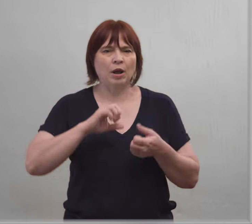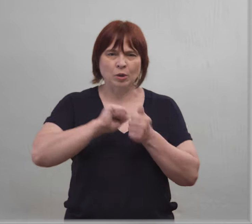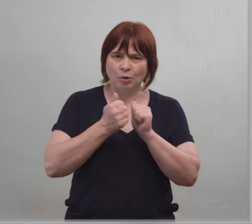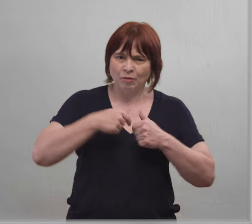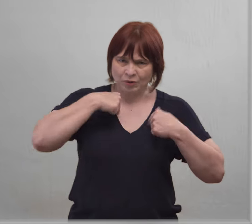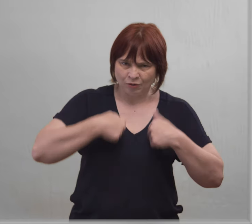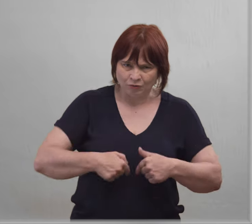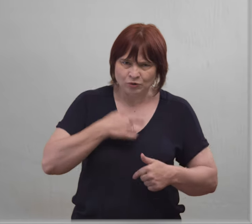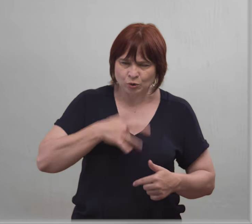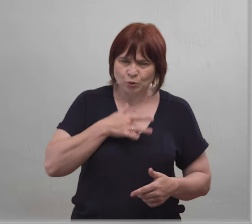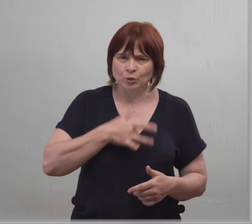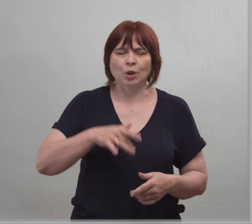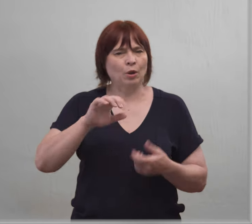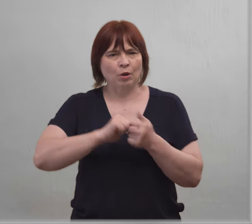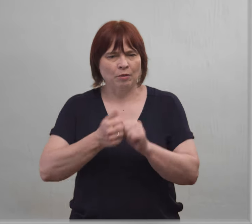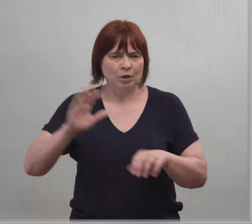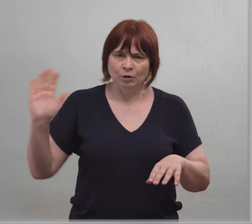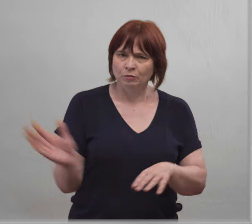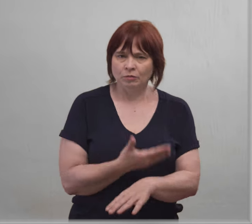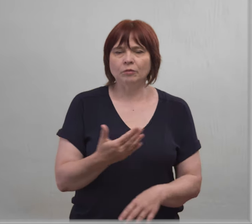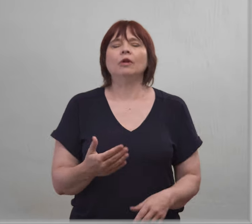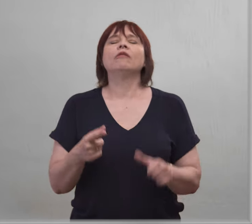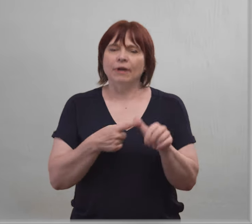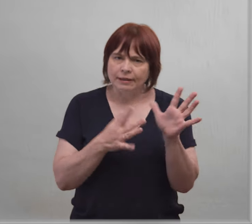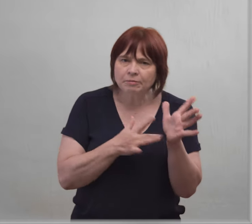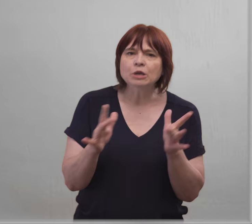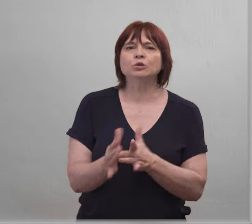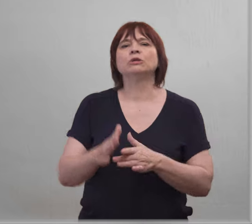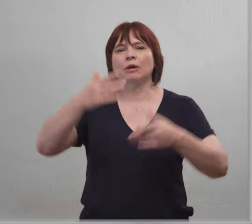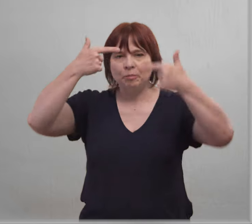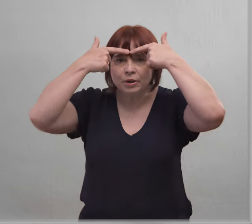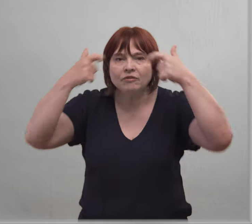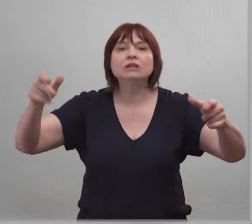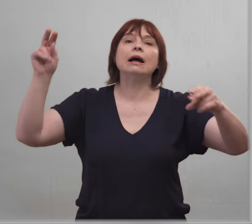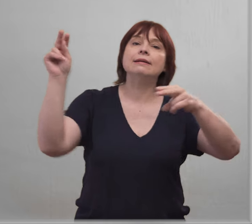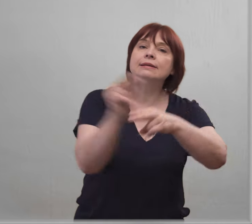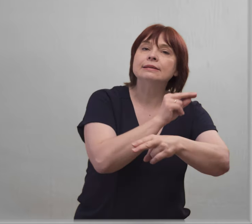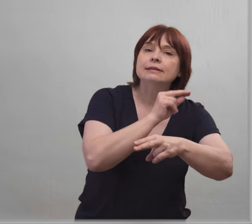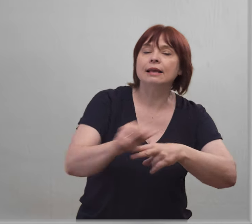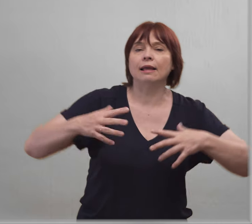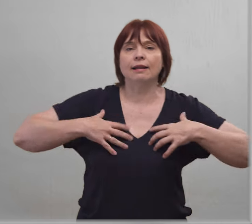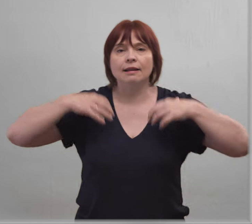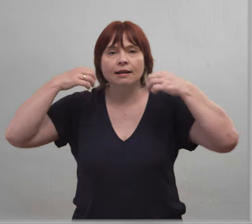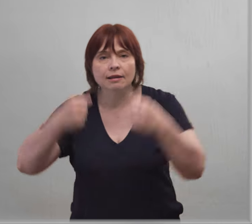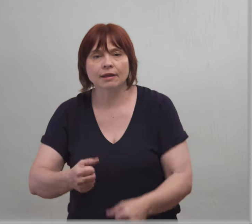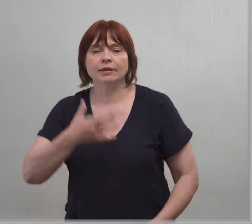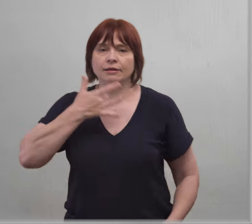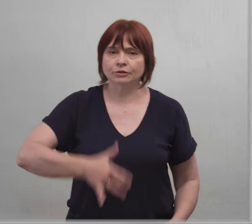болей. Во имя Иисуса я провозглашаю исцеление. Исцеление для желудочно-кишечного тракта.